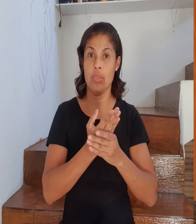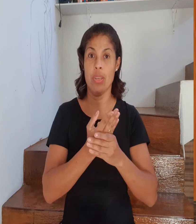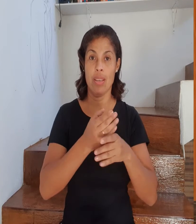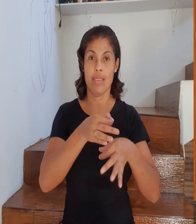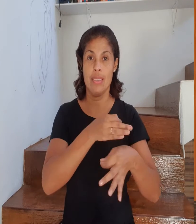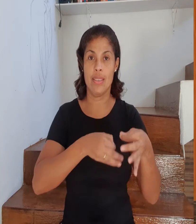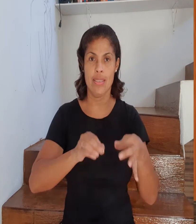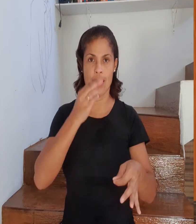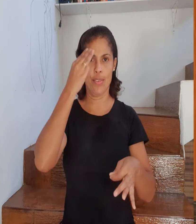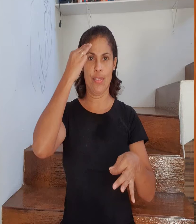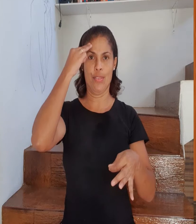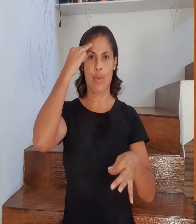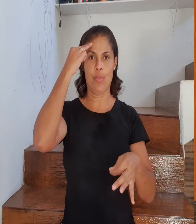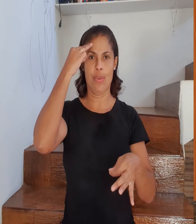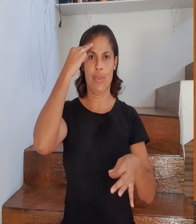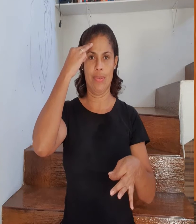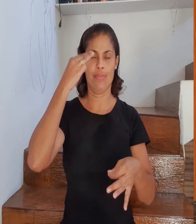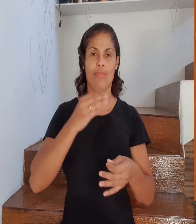as células de memória.